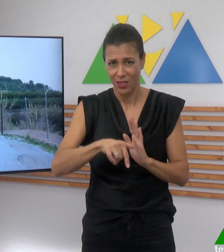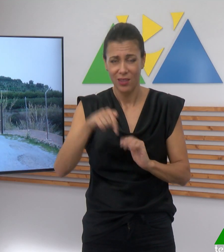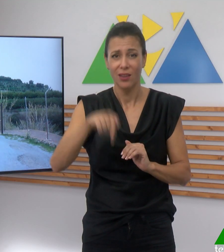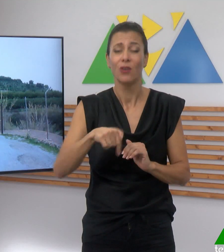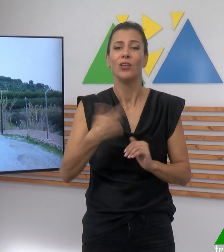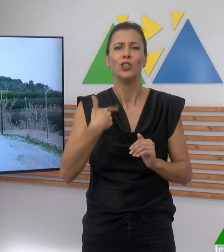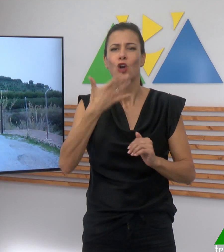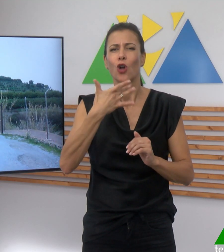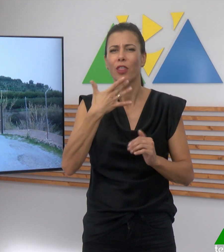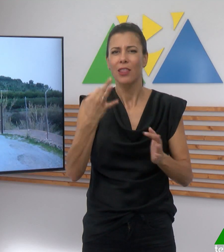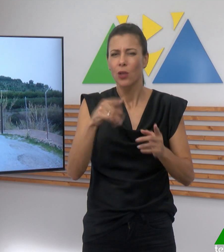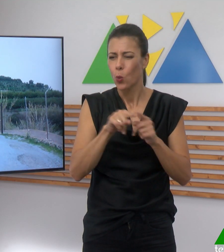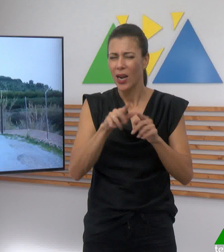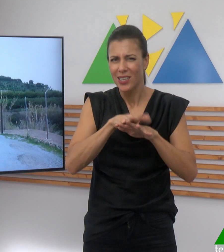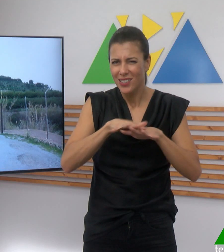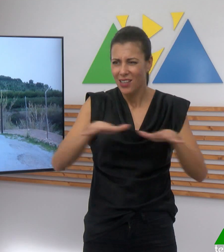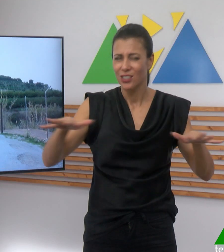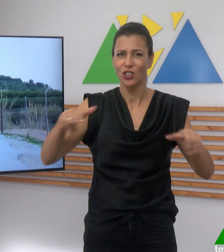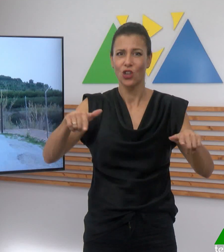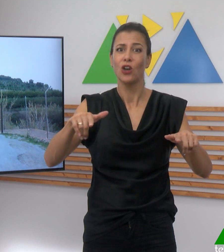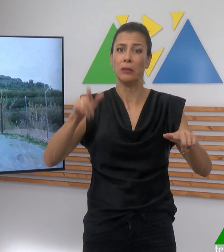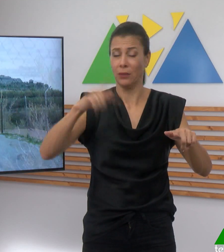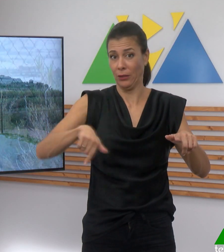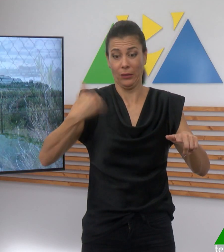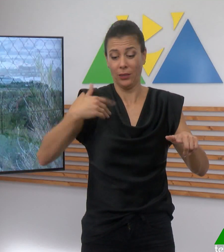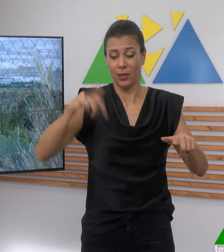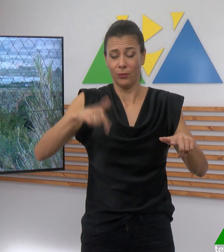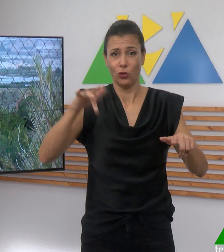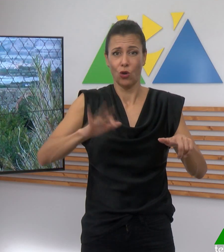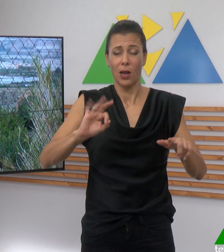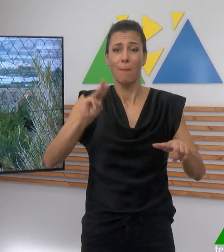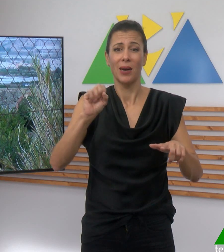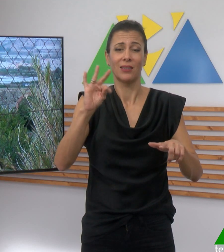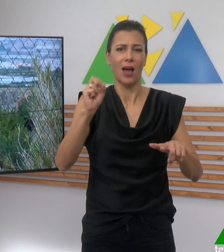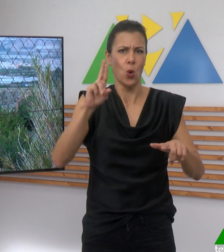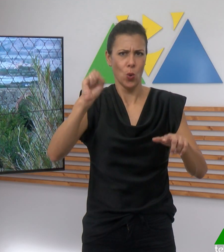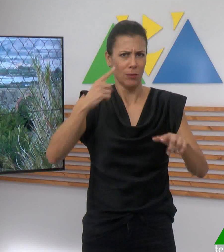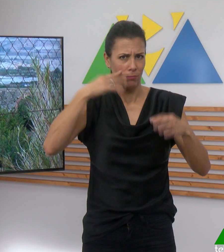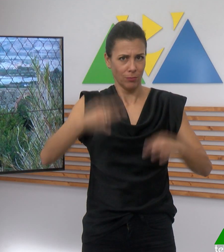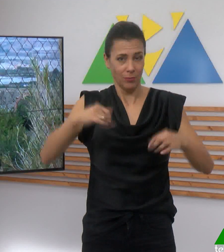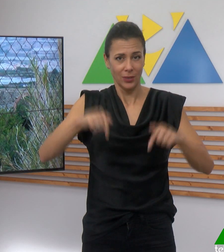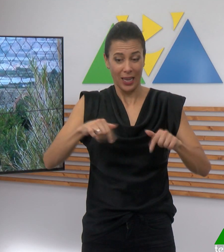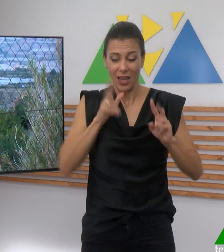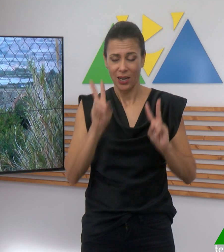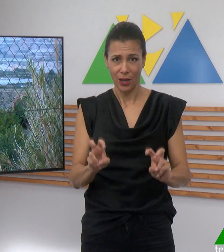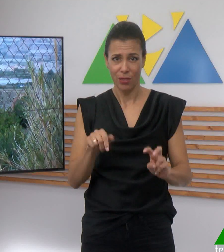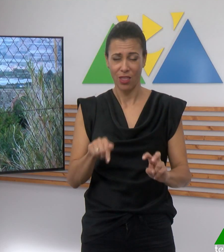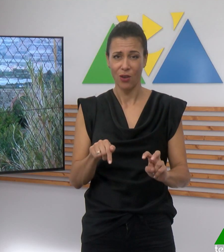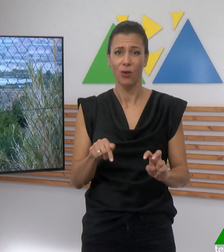extensión conocida ya como pataa puesto que ya estamos en en pataa en este inicio todavía nos queda Eh muchas